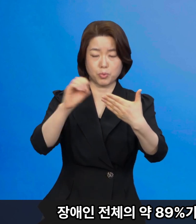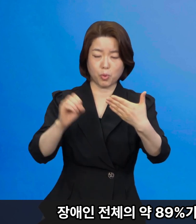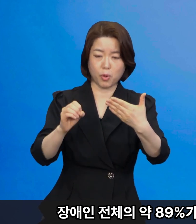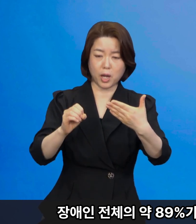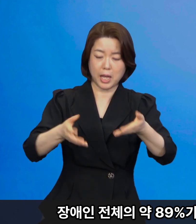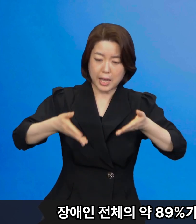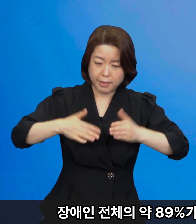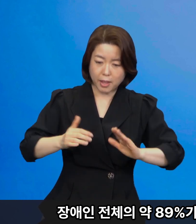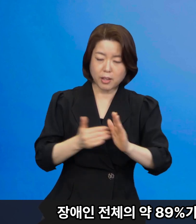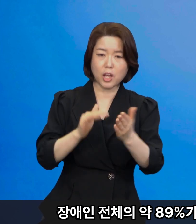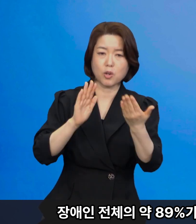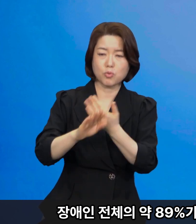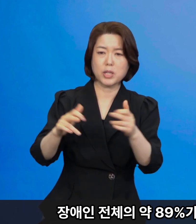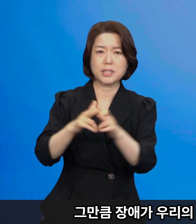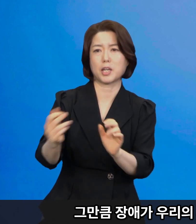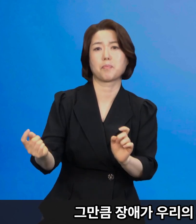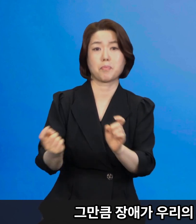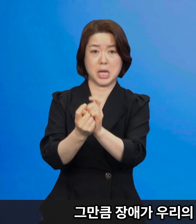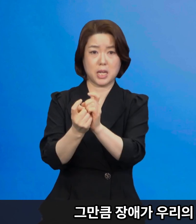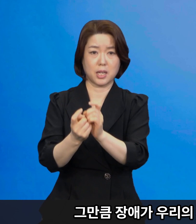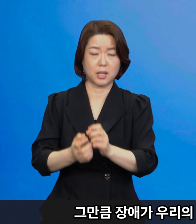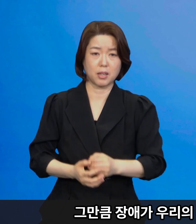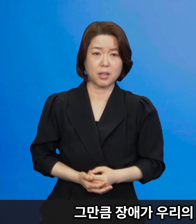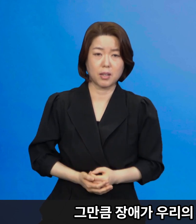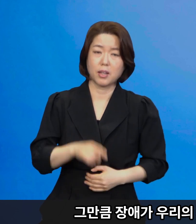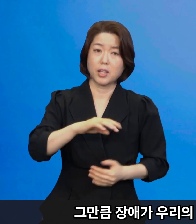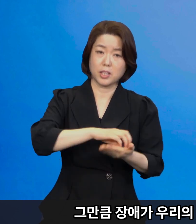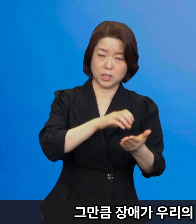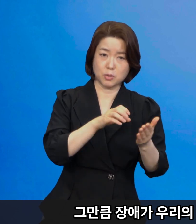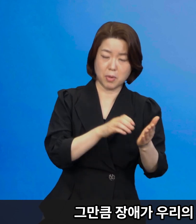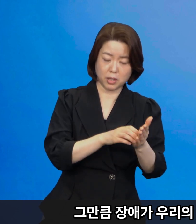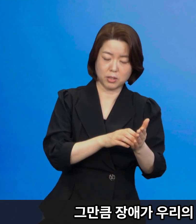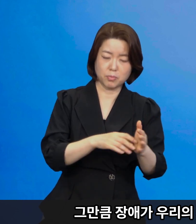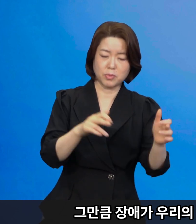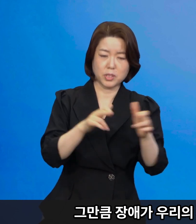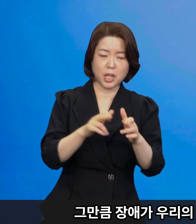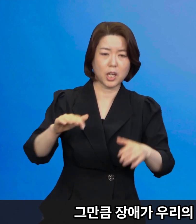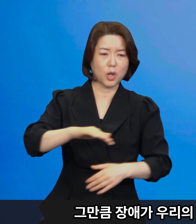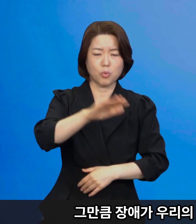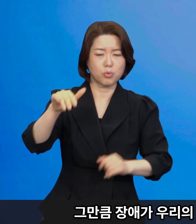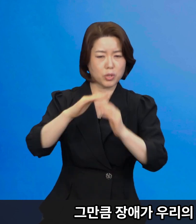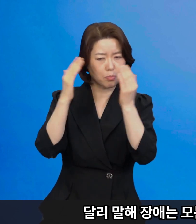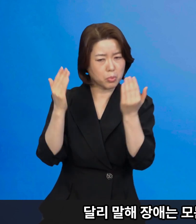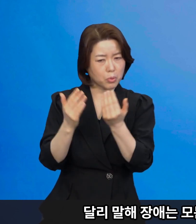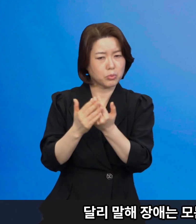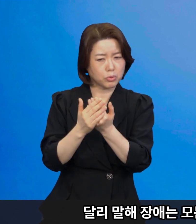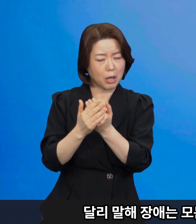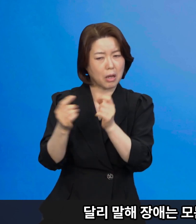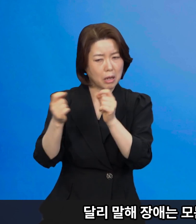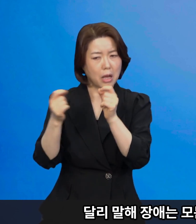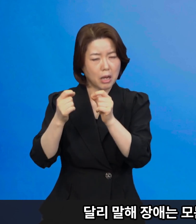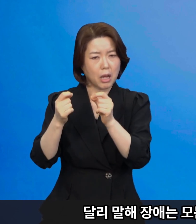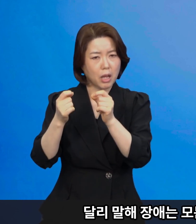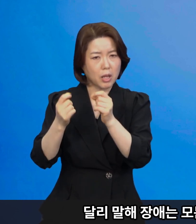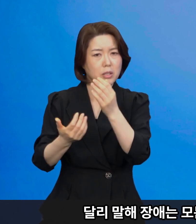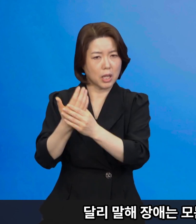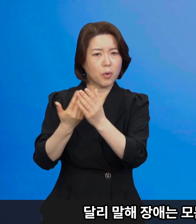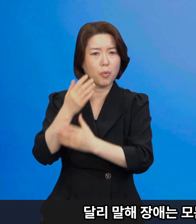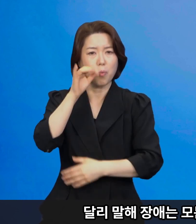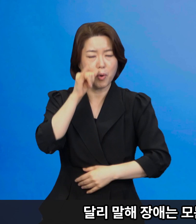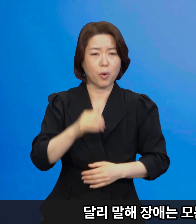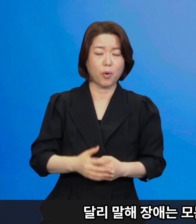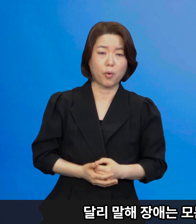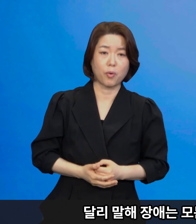일어난 장애입니다. 그만큼 장애가 우리 가까이에 있다는 의미입니다. 달리 말해